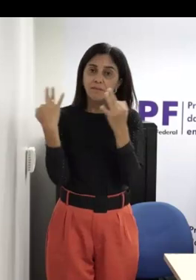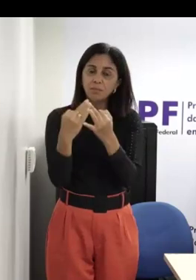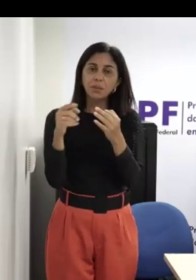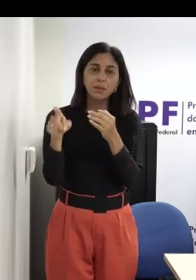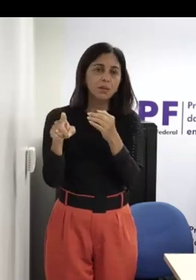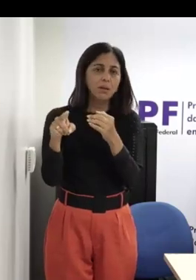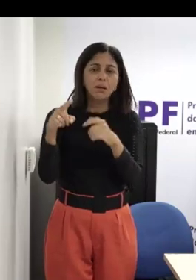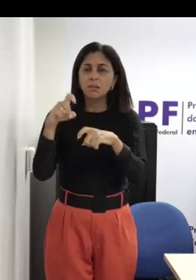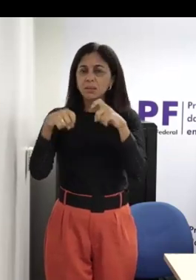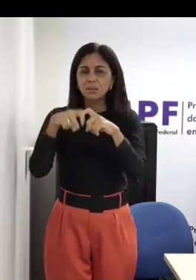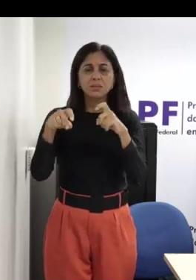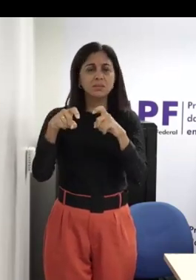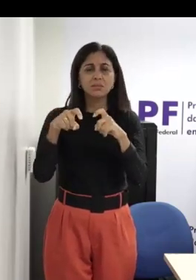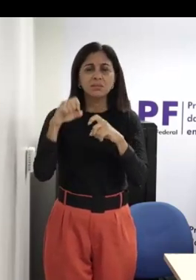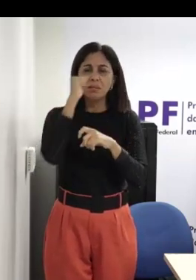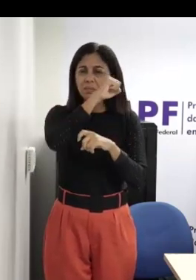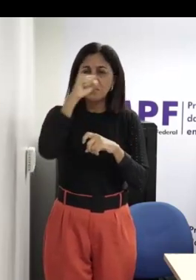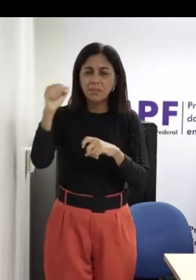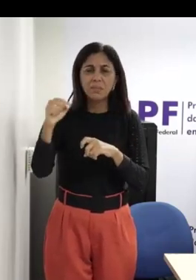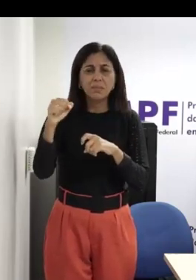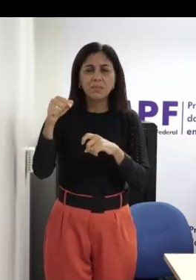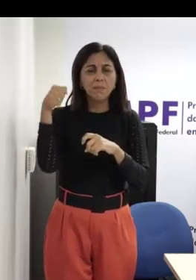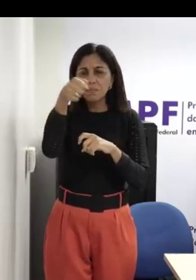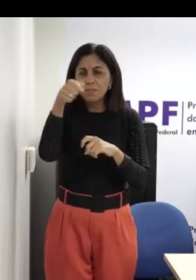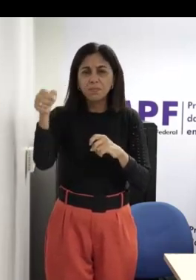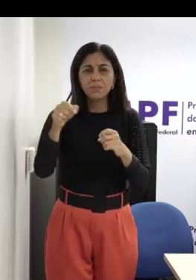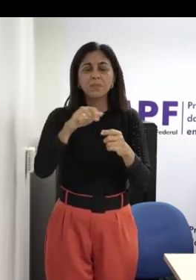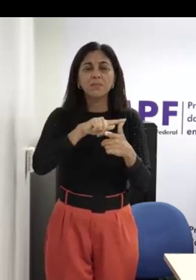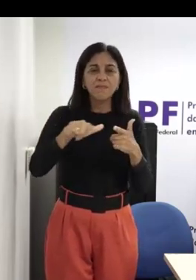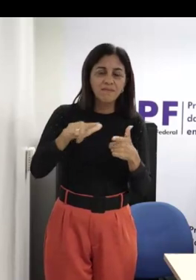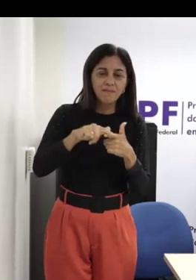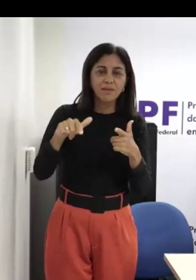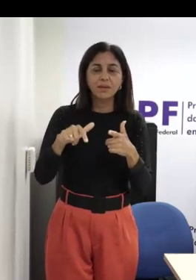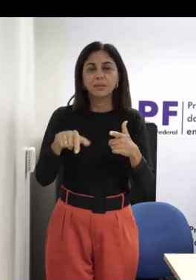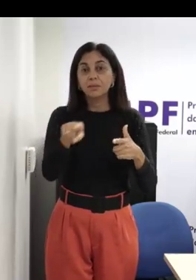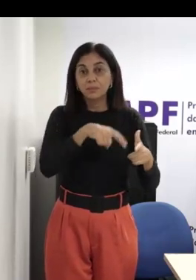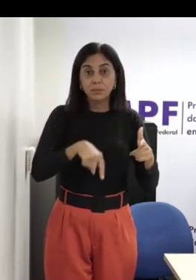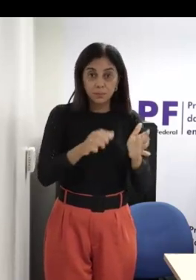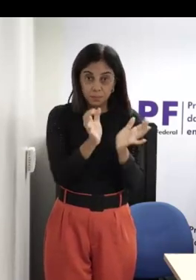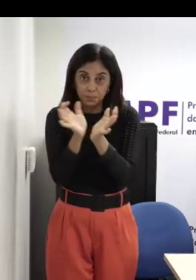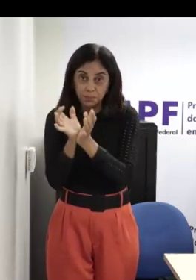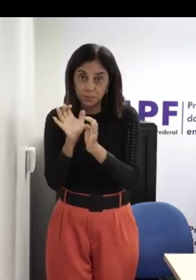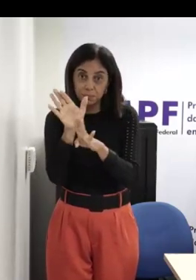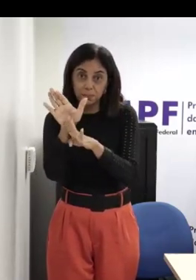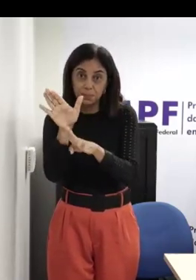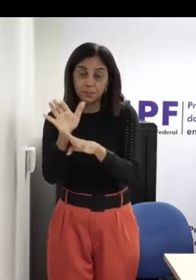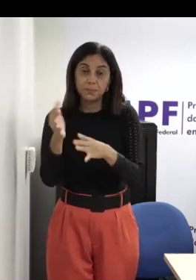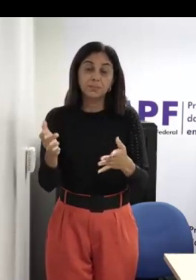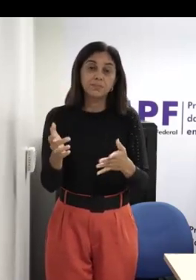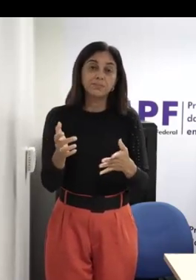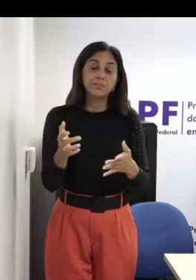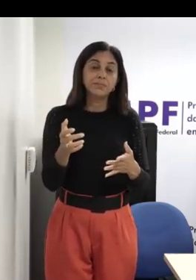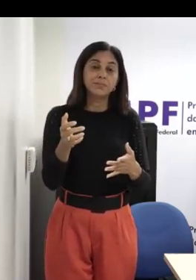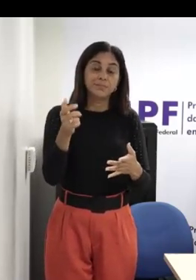violência doméstica temos dois abrigos institucionais temos um Centro de Atendimento social e claro né temos o